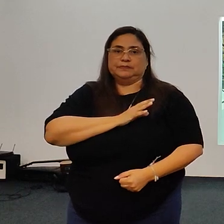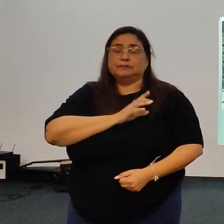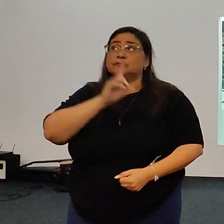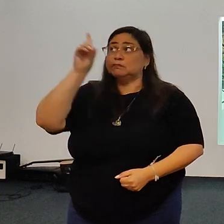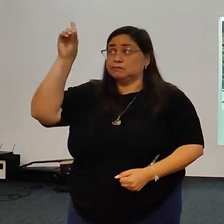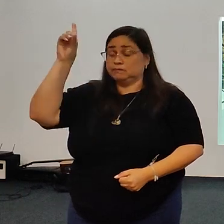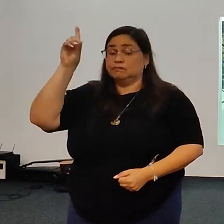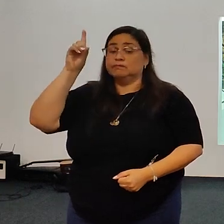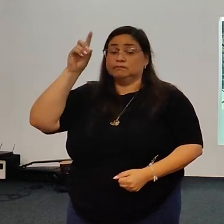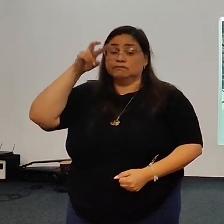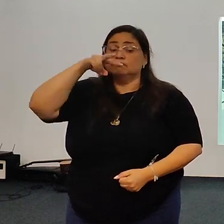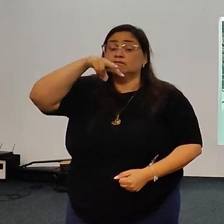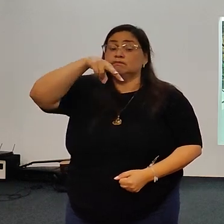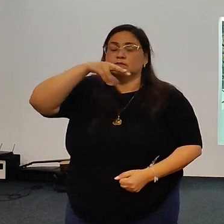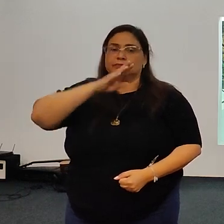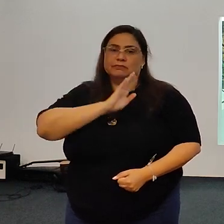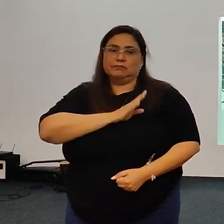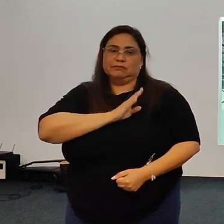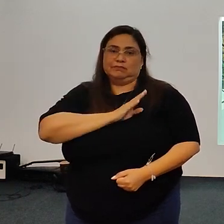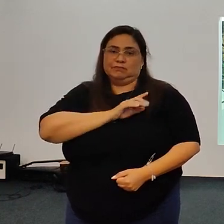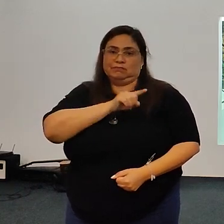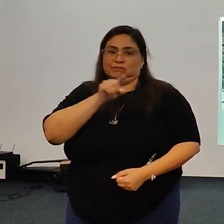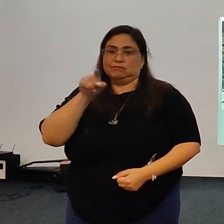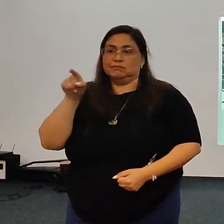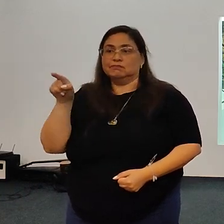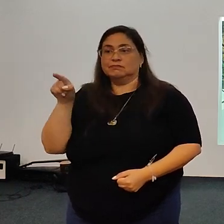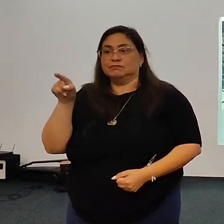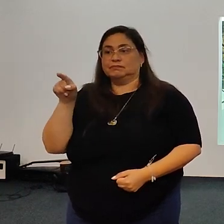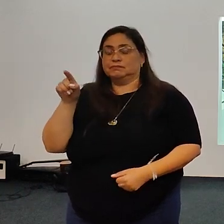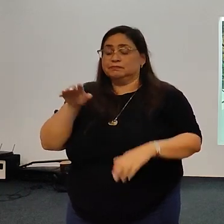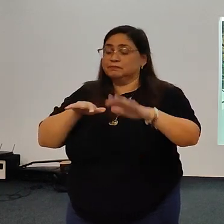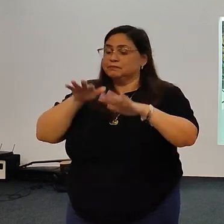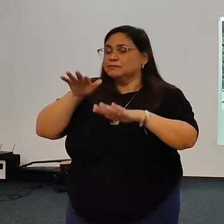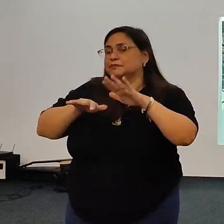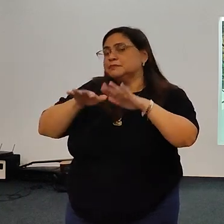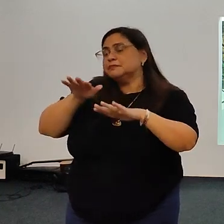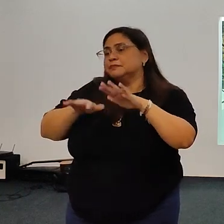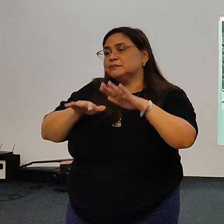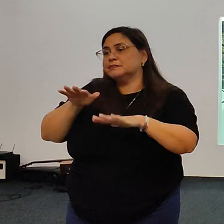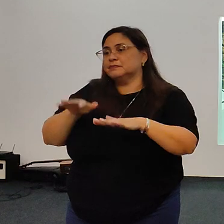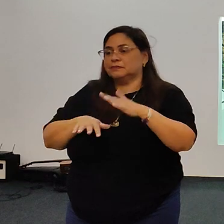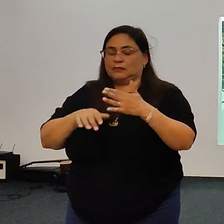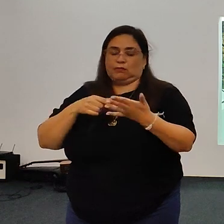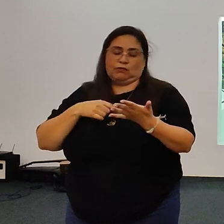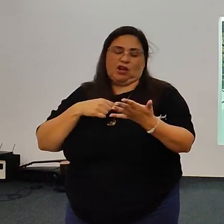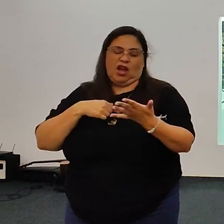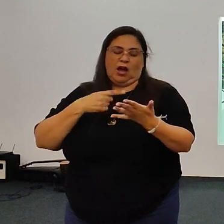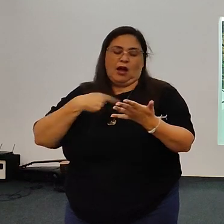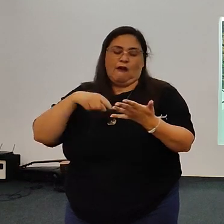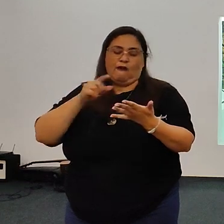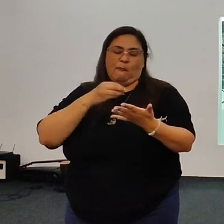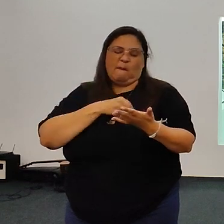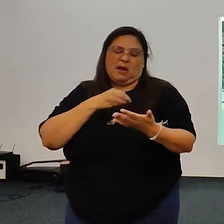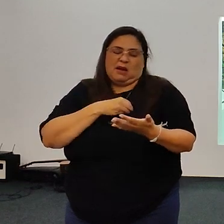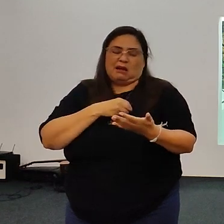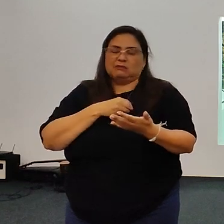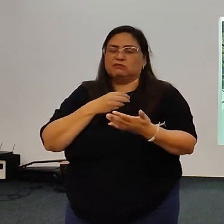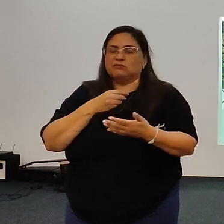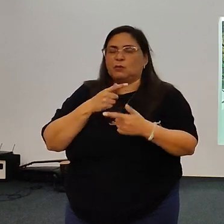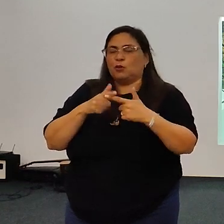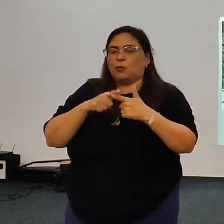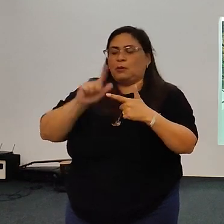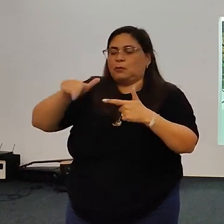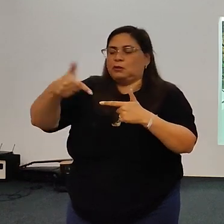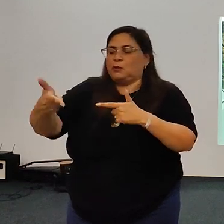Deus conhece a intenção do seu coração. Será que muitas vezes nós não programamos algum pecado para amanhã? Será que eu